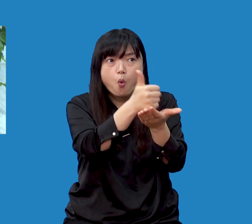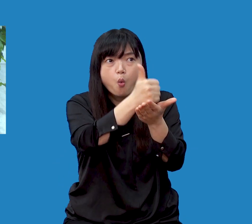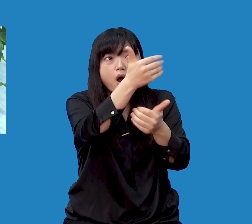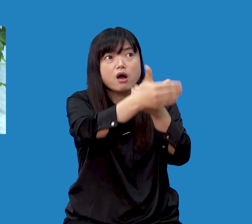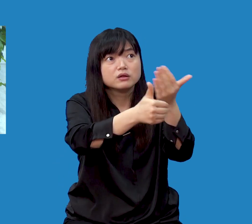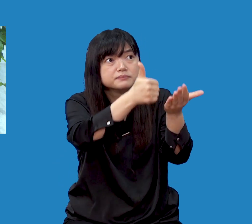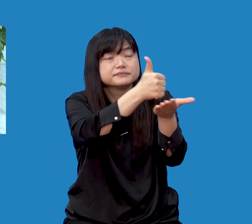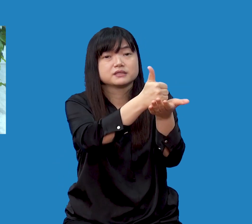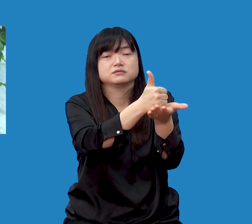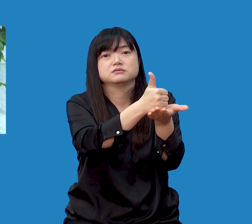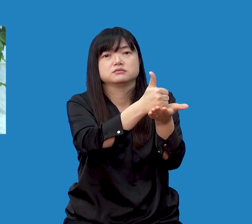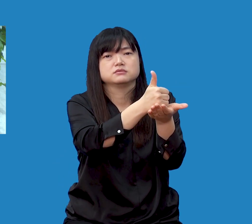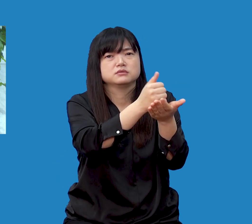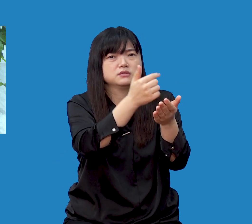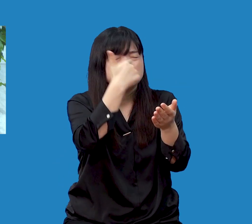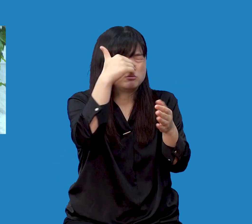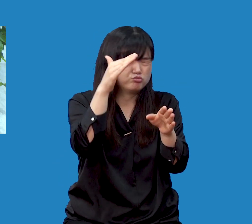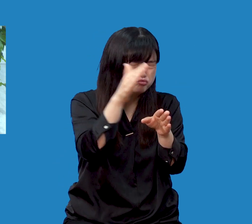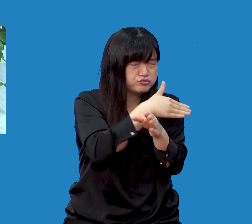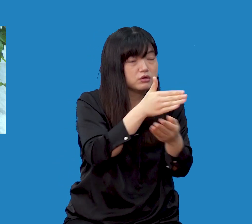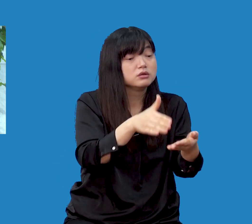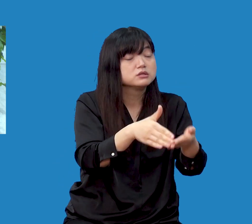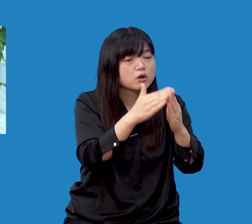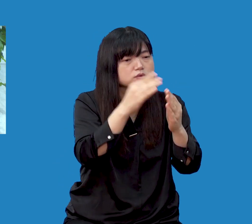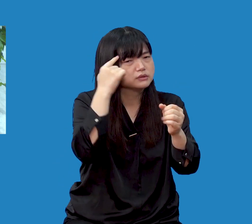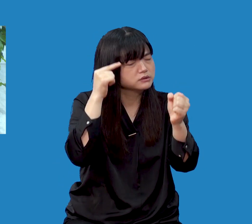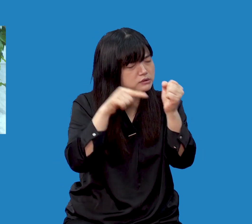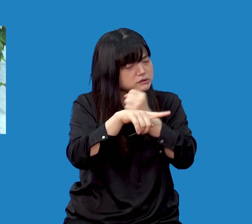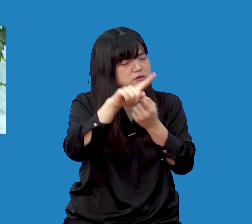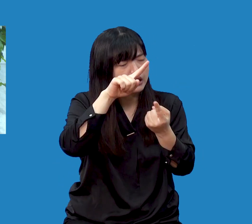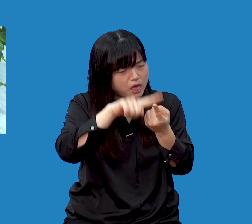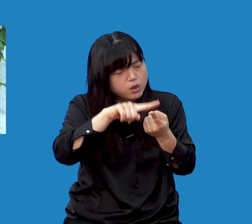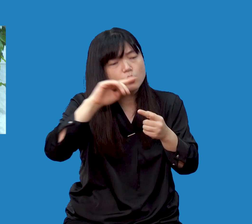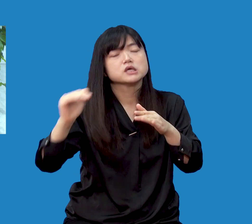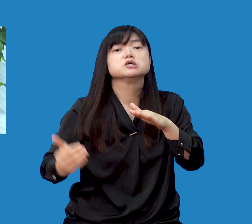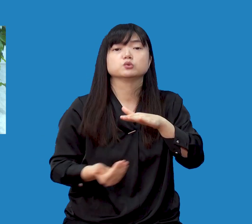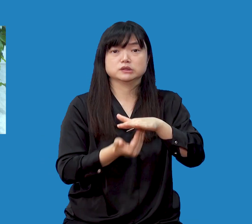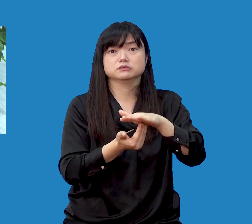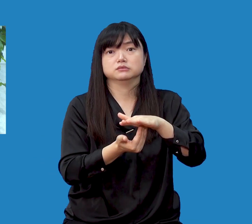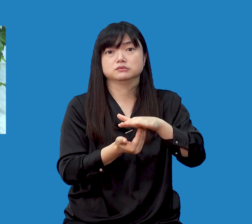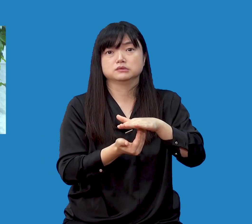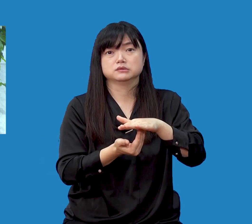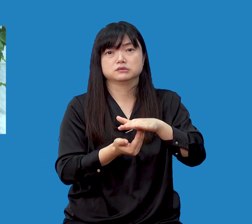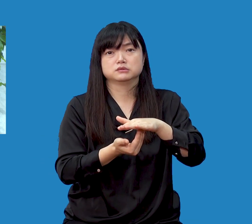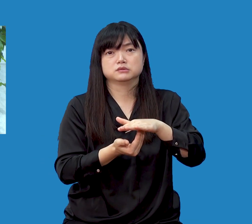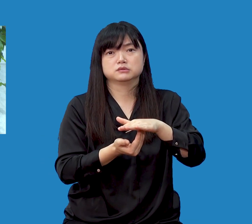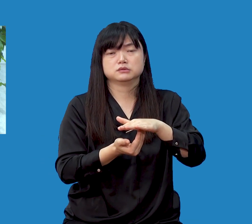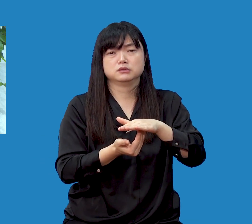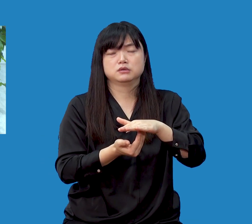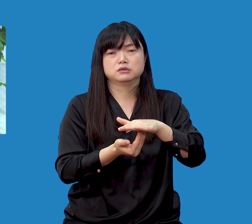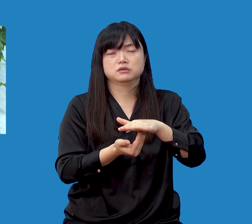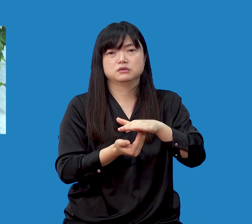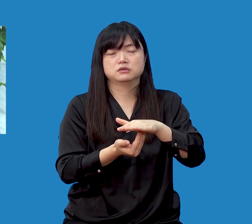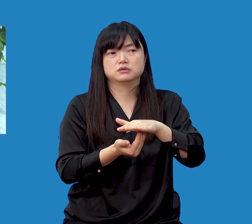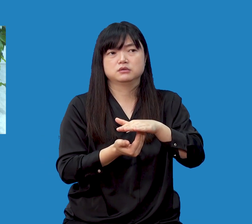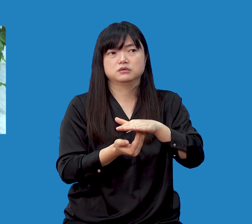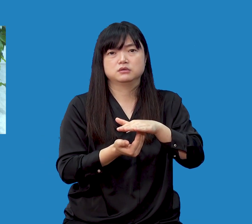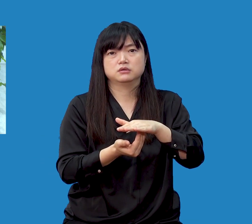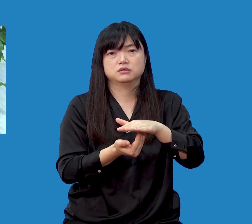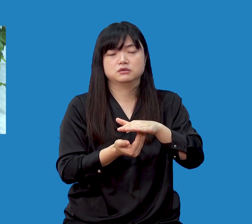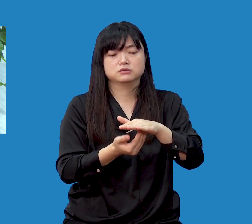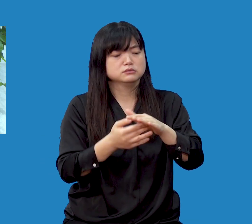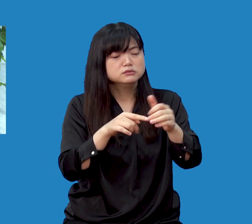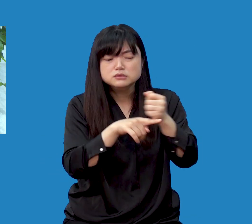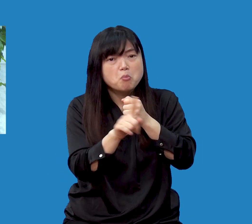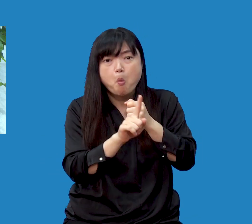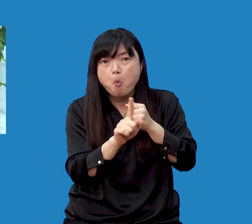야훼께서 예로부터 세우신 뜻대로 이루심에서 온다고 했습니다. 그